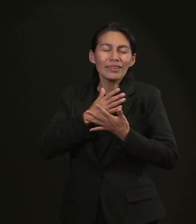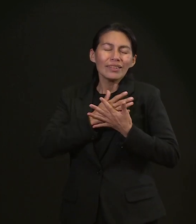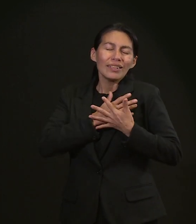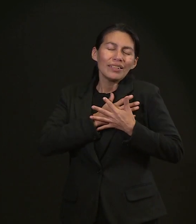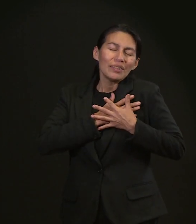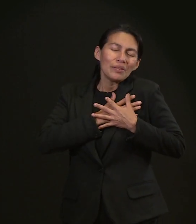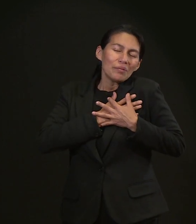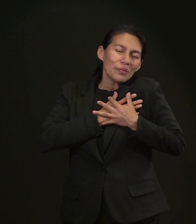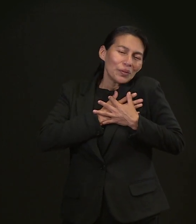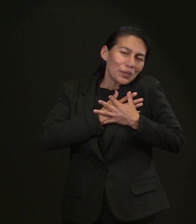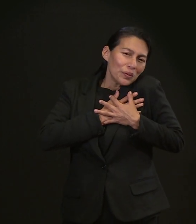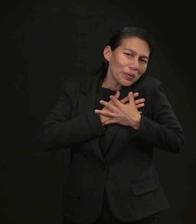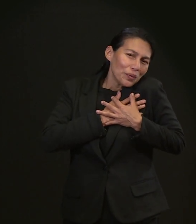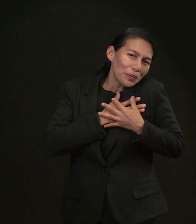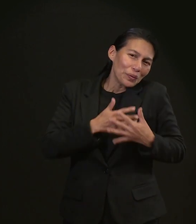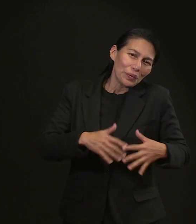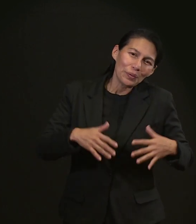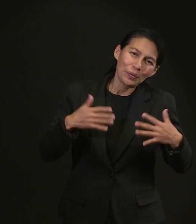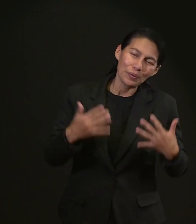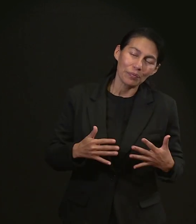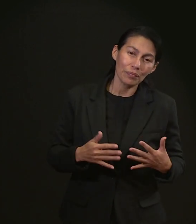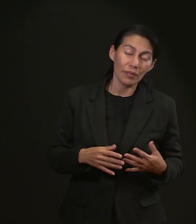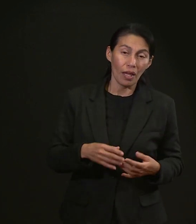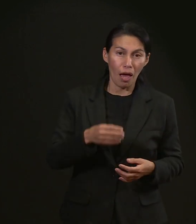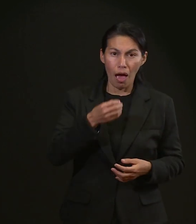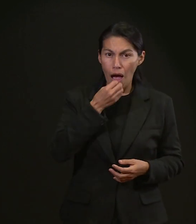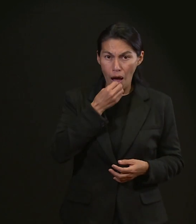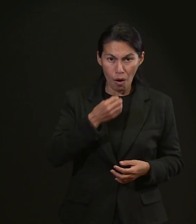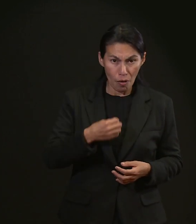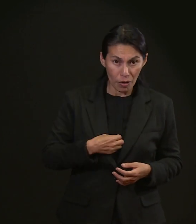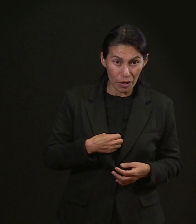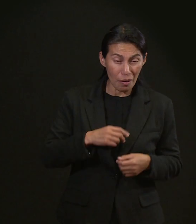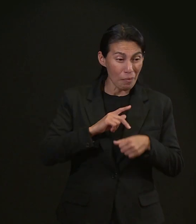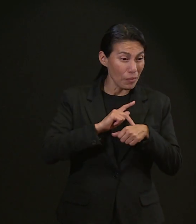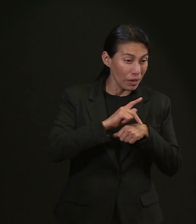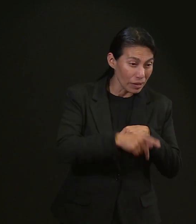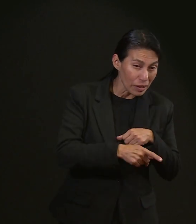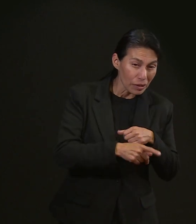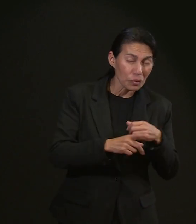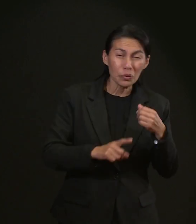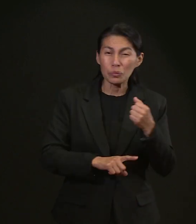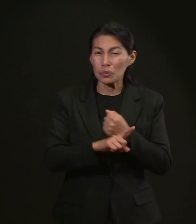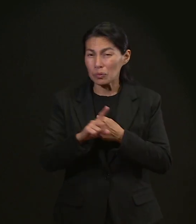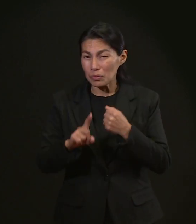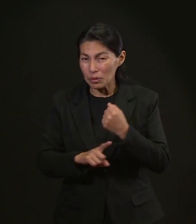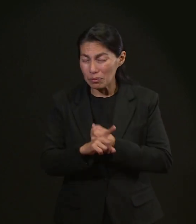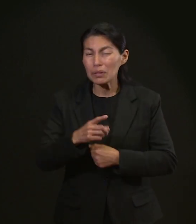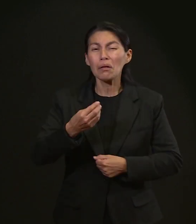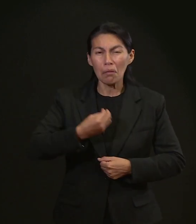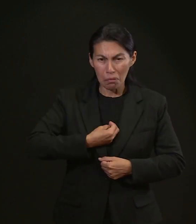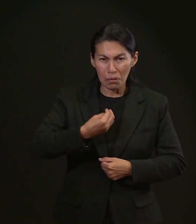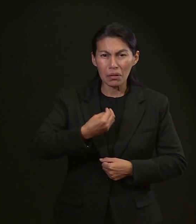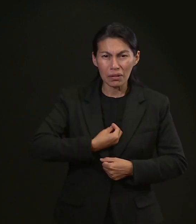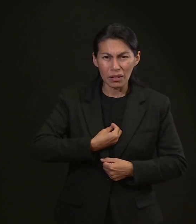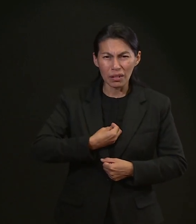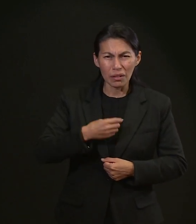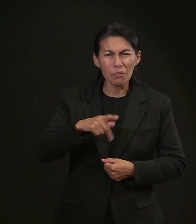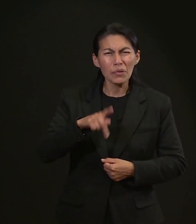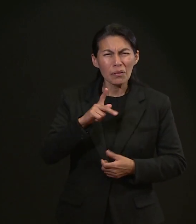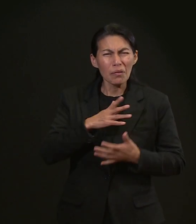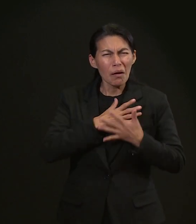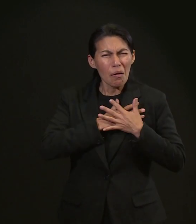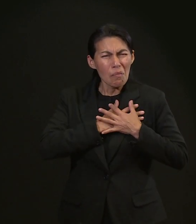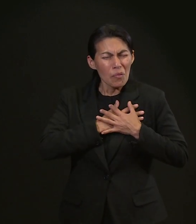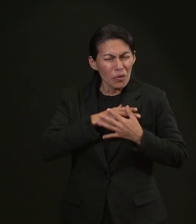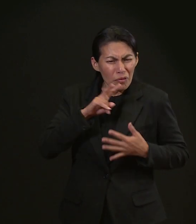podemos arrastrar muchos peligros e inclusive dificultades pero de